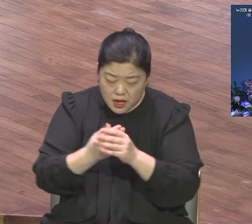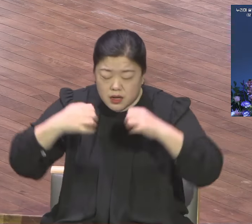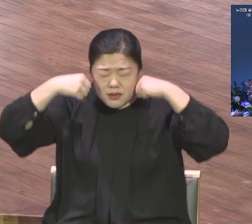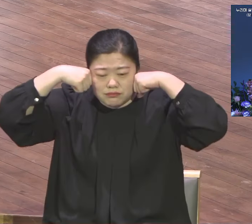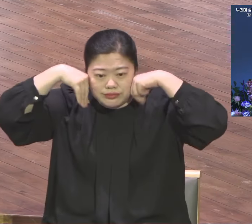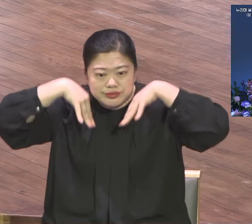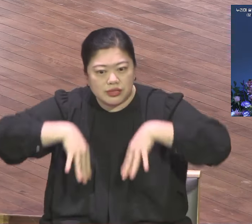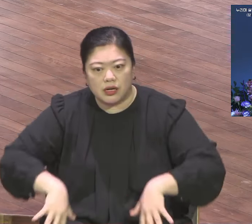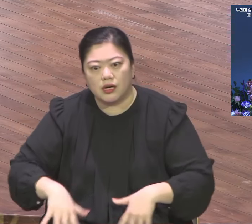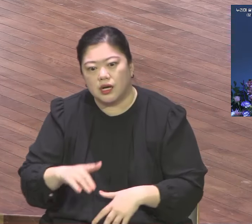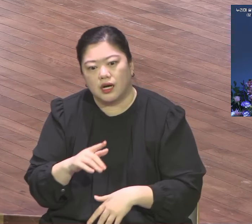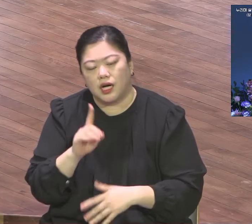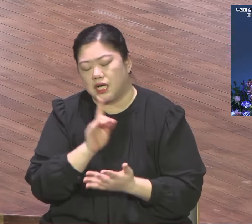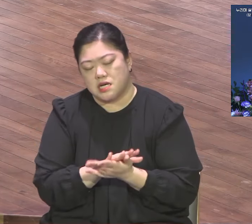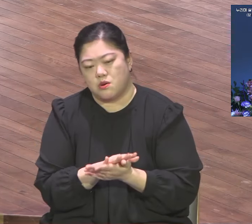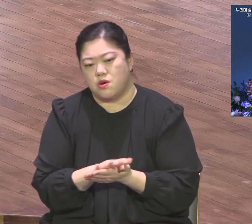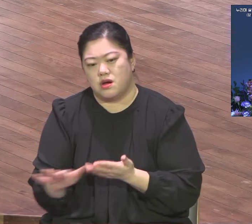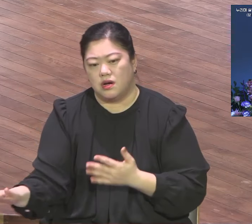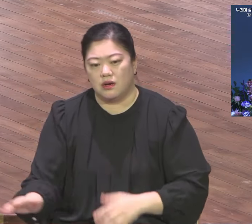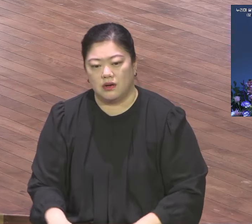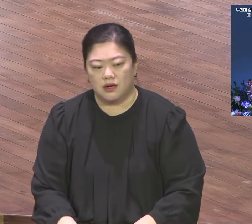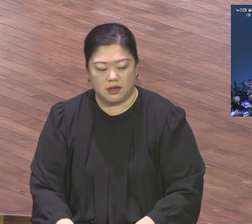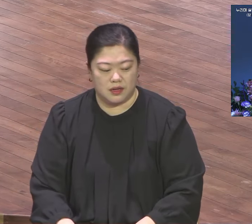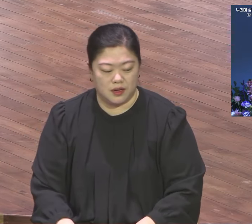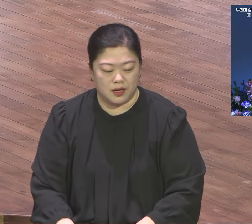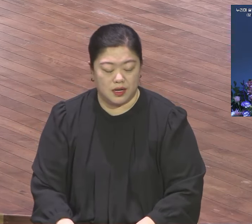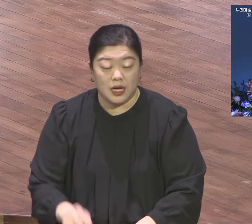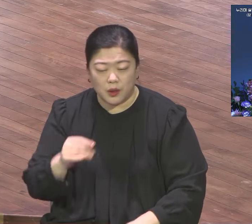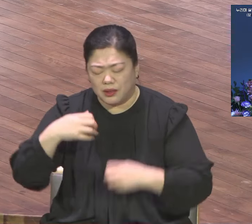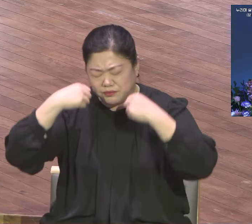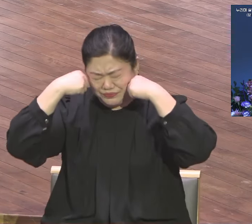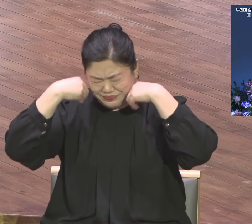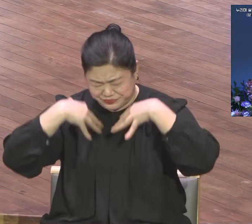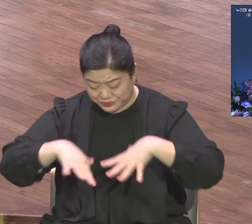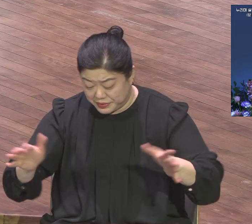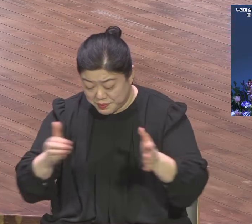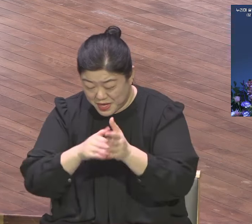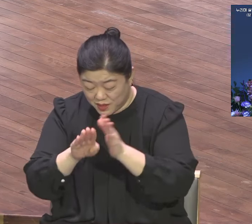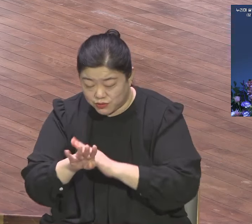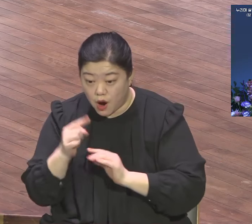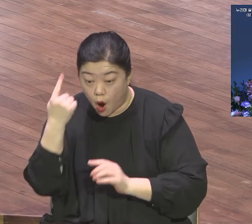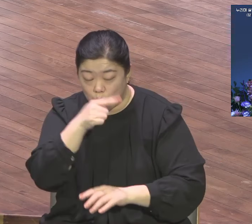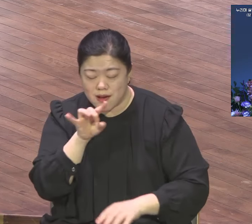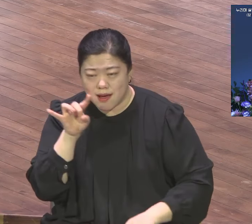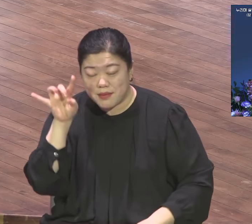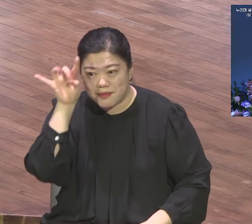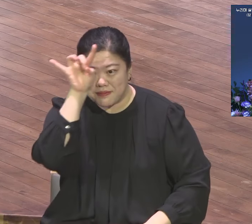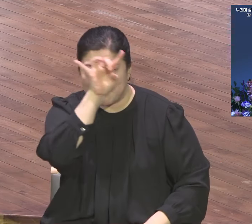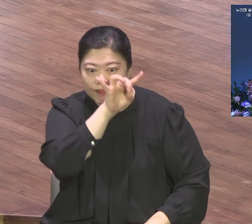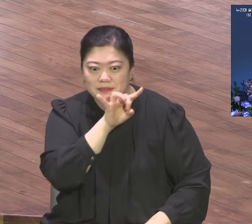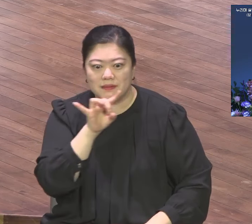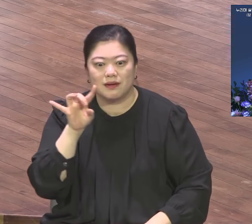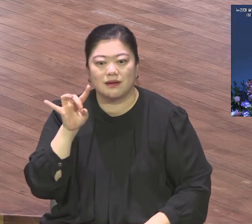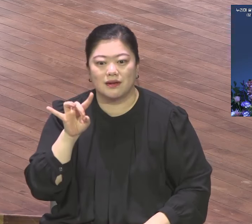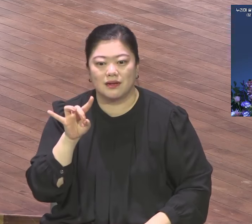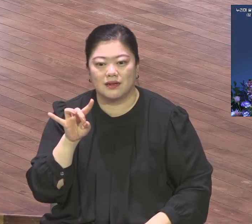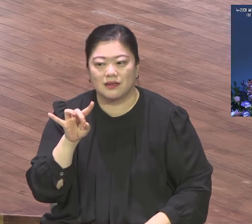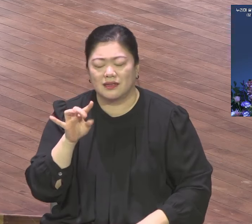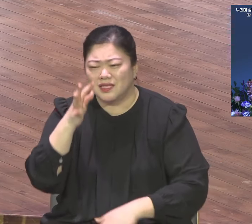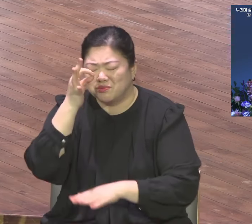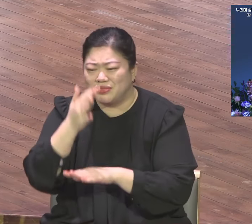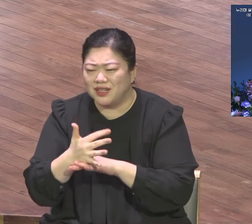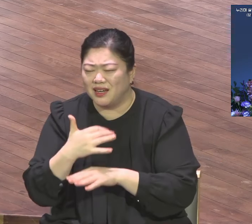신진대사가 확 돌아가면 얼굴이요 바짝바짝하다니까. 나이 드는 걸 몰라.